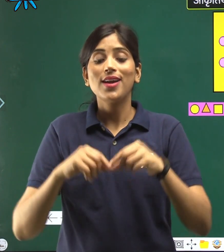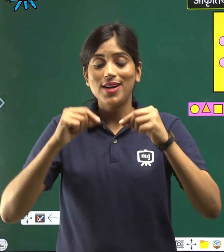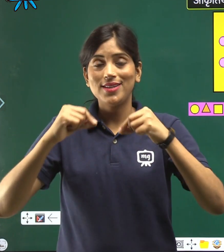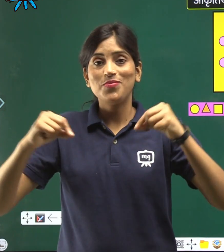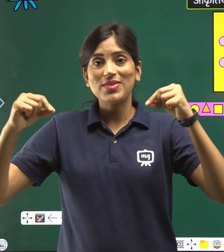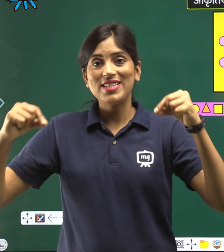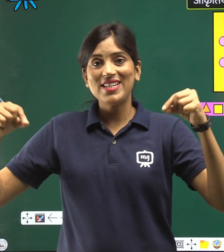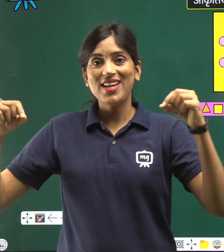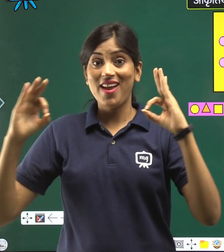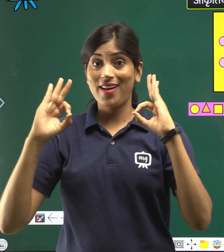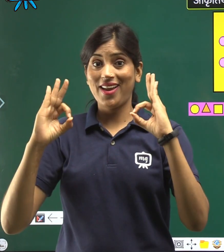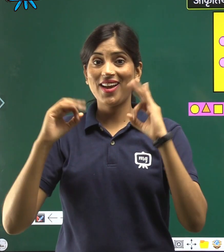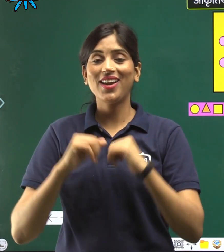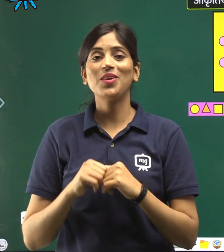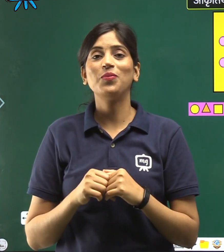सजाया गया है।